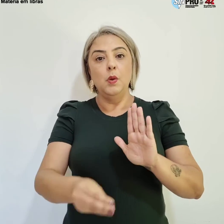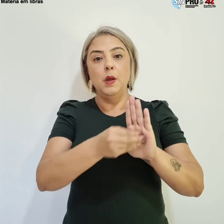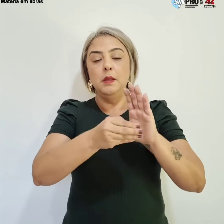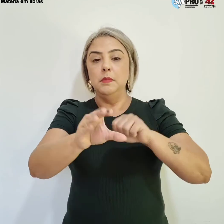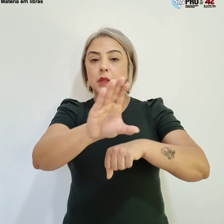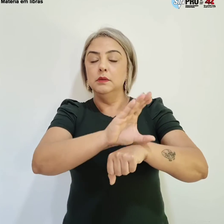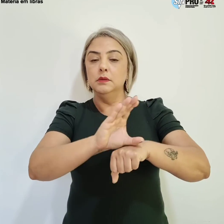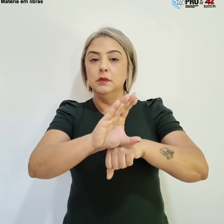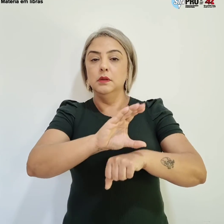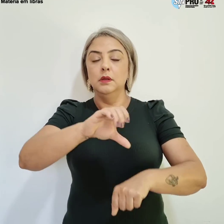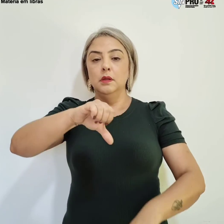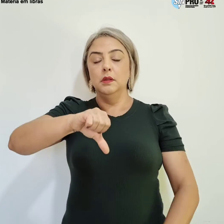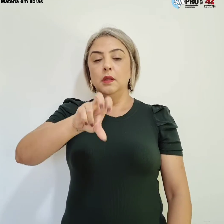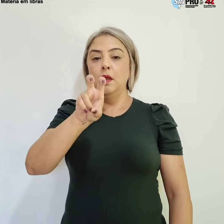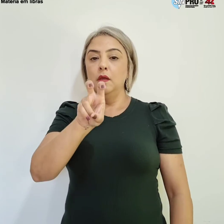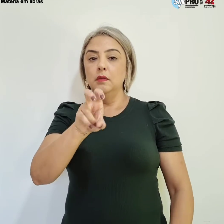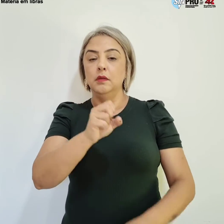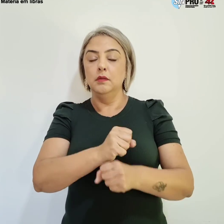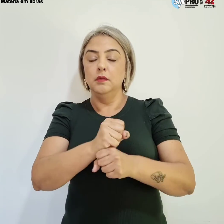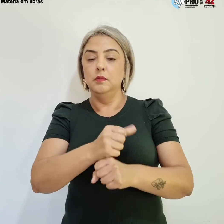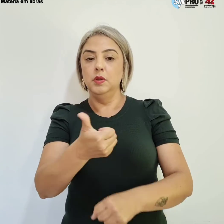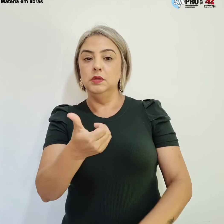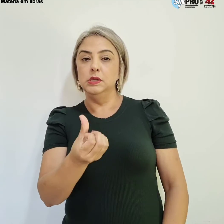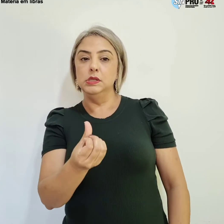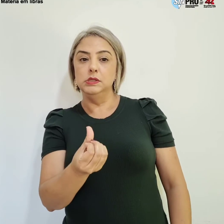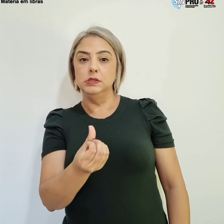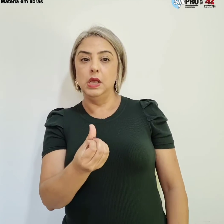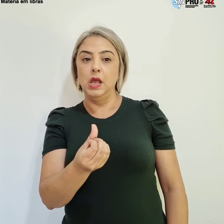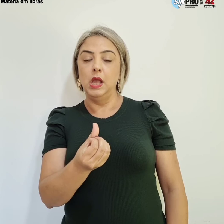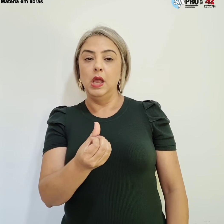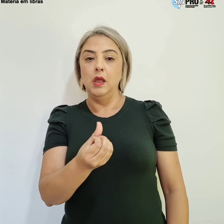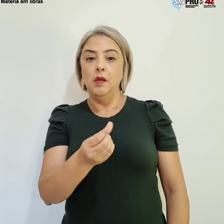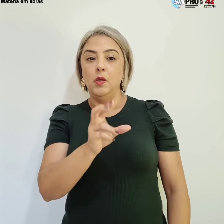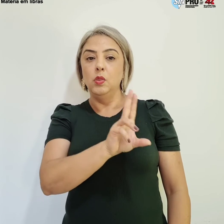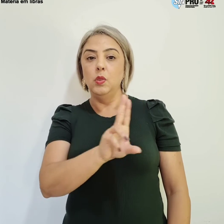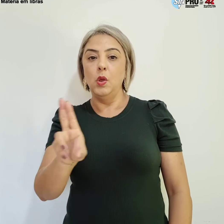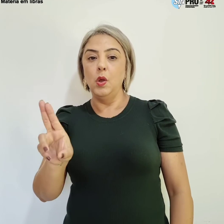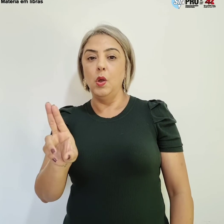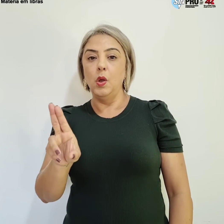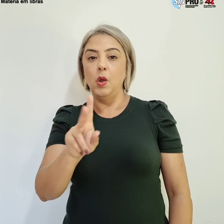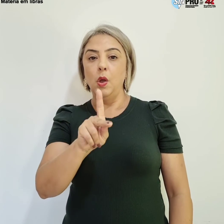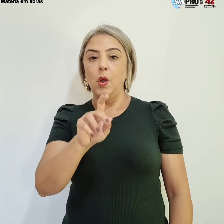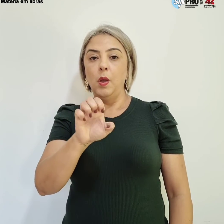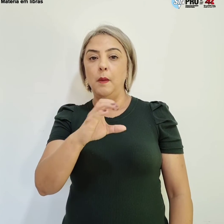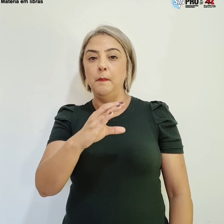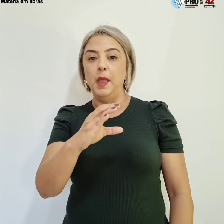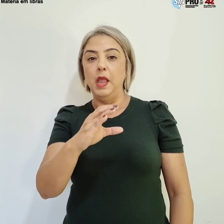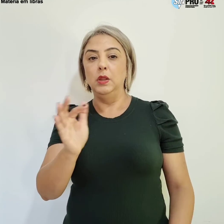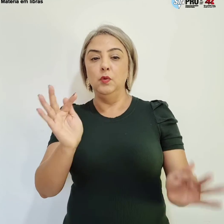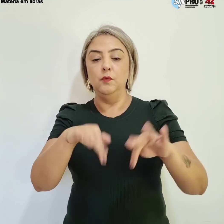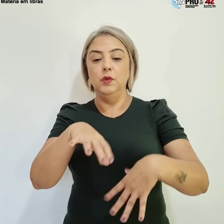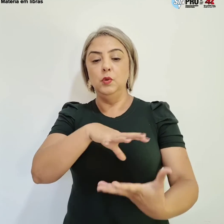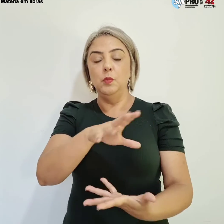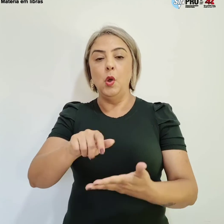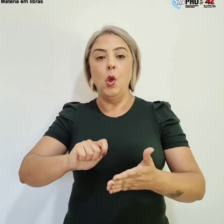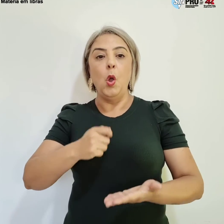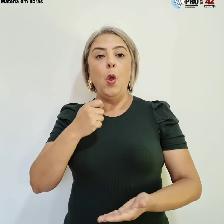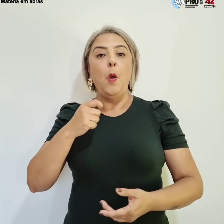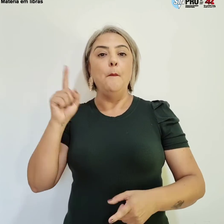Constitucional 95 de 2016, denominada PEC do Fim do Mundo, que proibiu o Estado